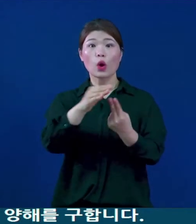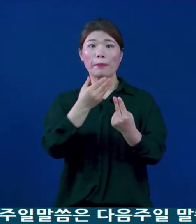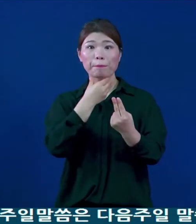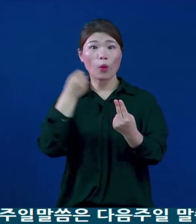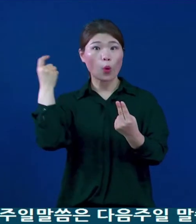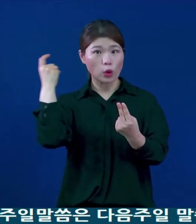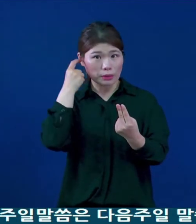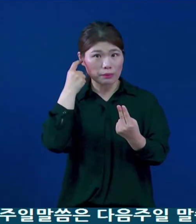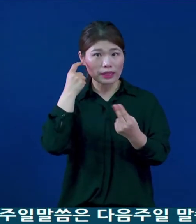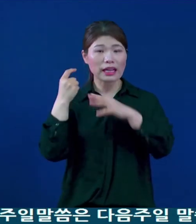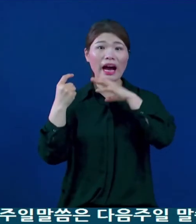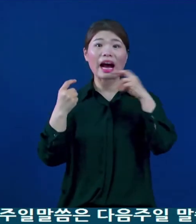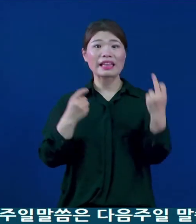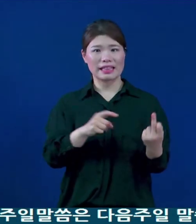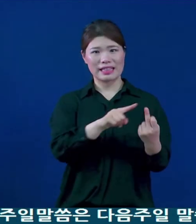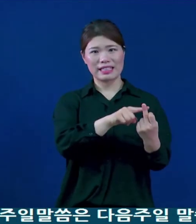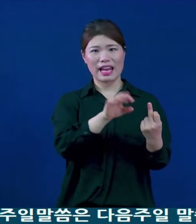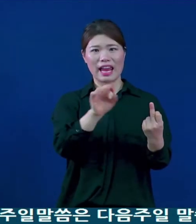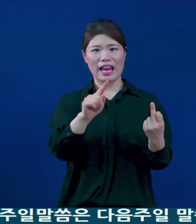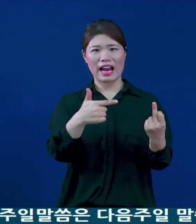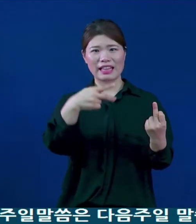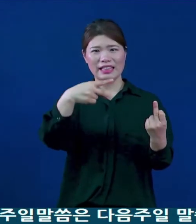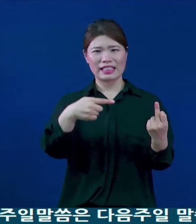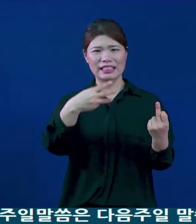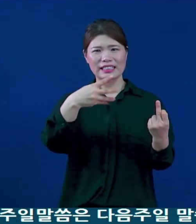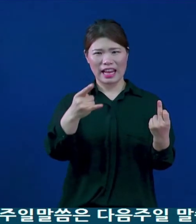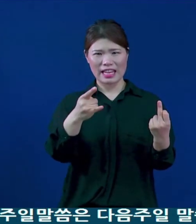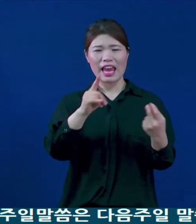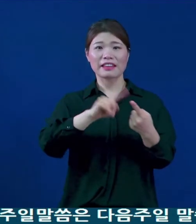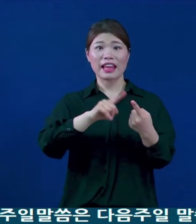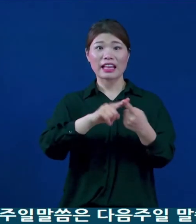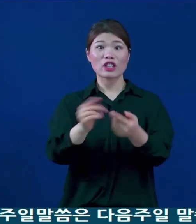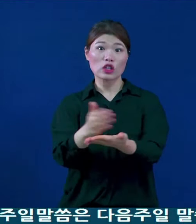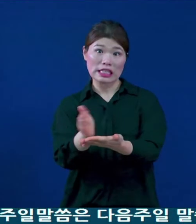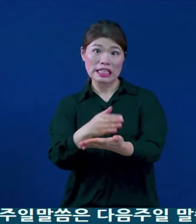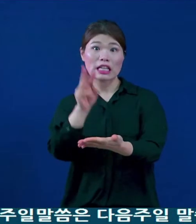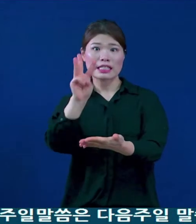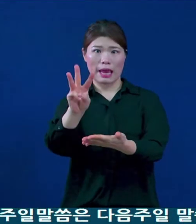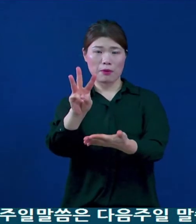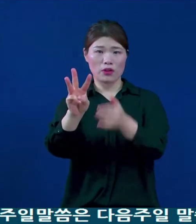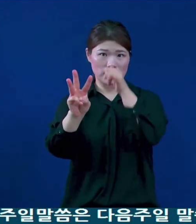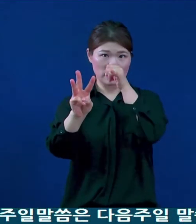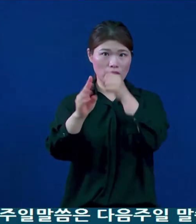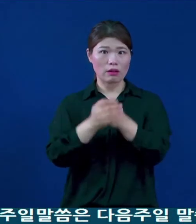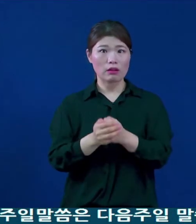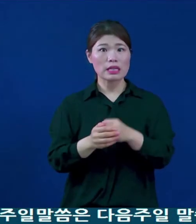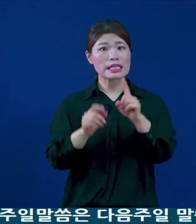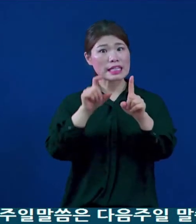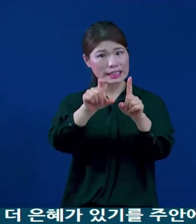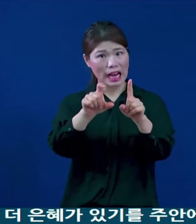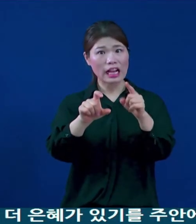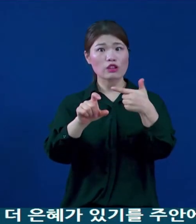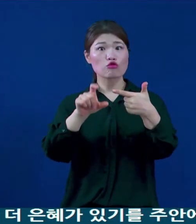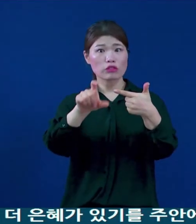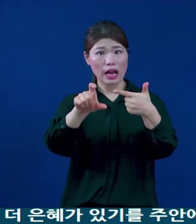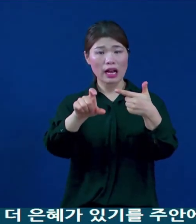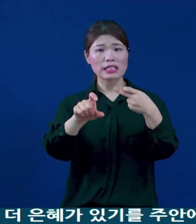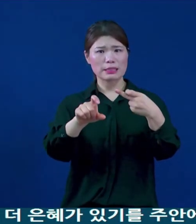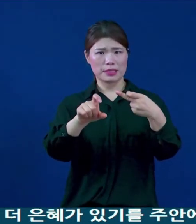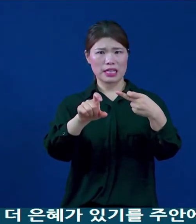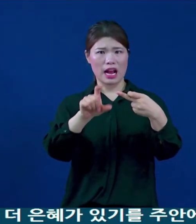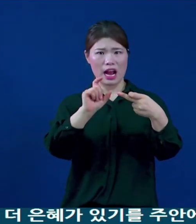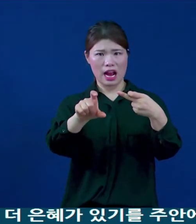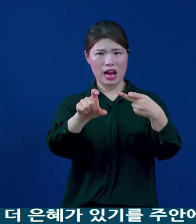요한복음에는 안드레 사도에 대해서 세 군데 기록이 나옵니다. 1장과 6장과